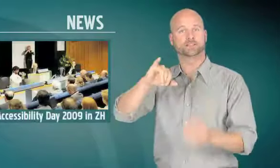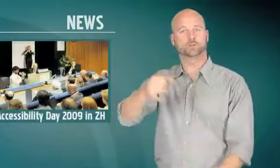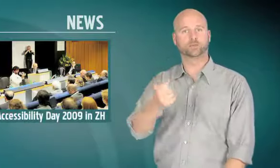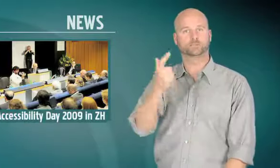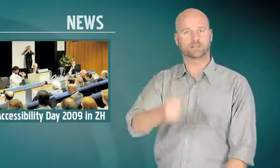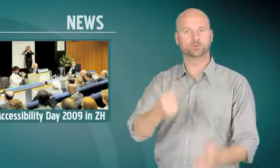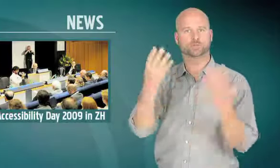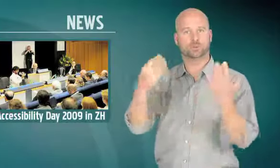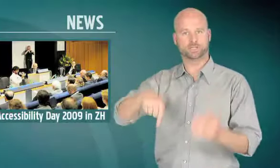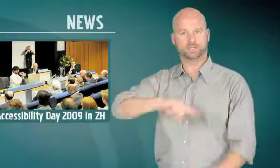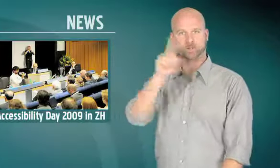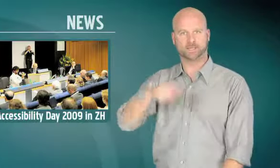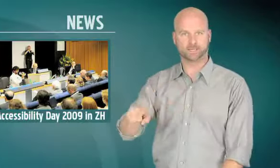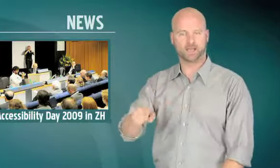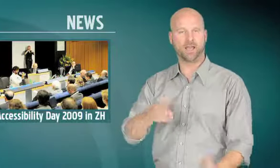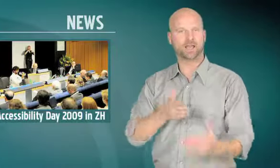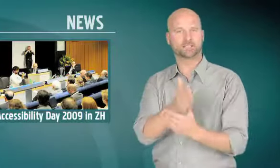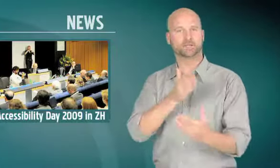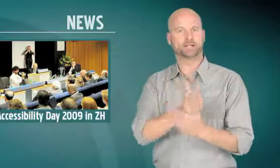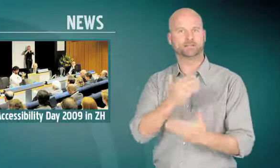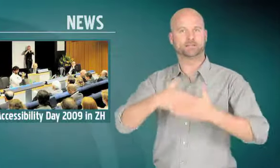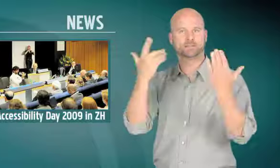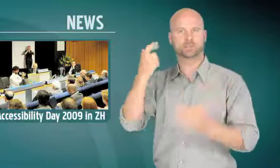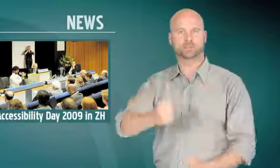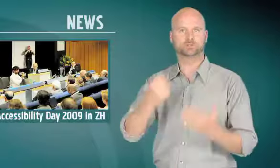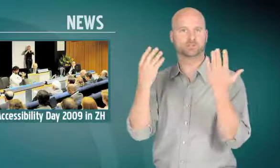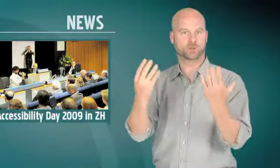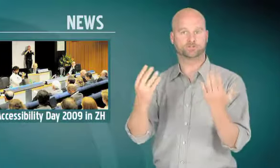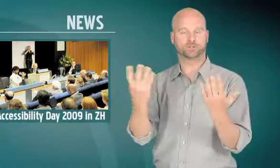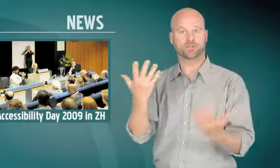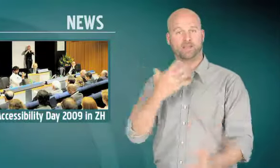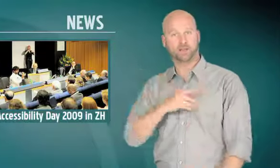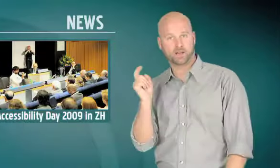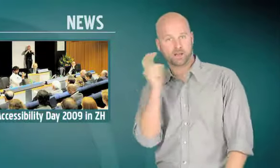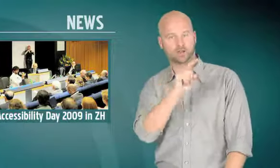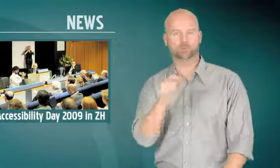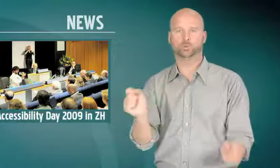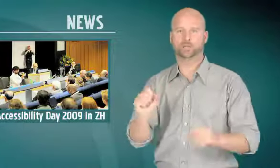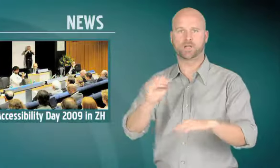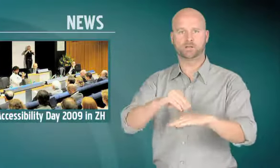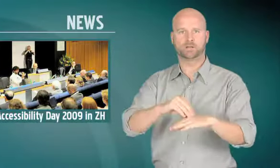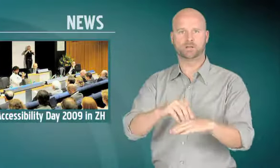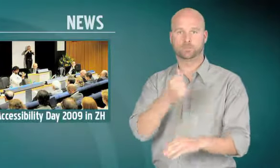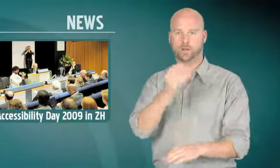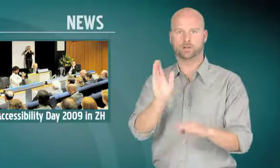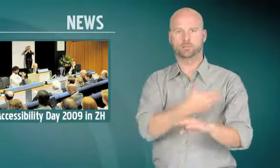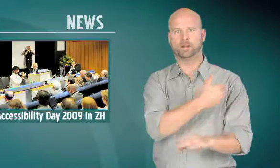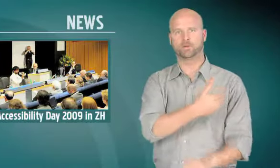Am 10. Juni 2009 findet in Zürich der Accessibility Day 2009 statt. Man sollte sich baldmöglichst dazu